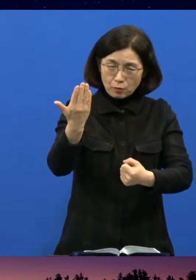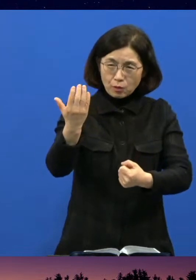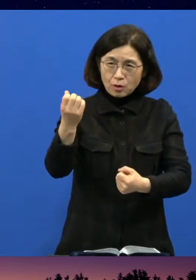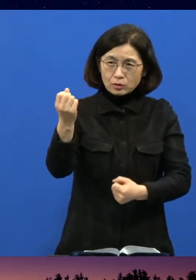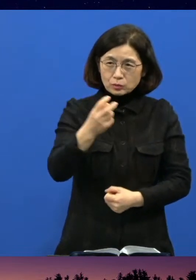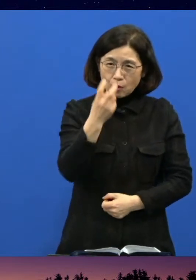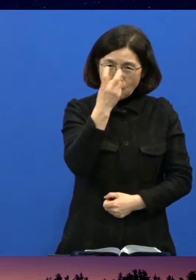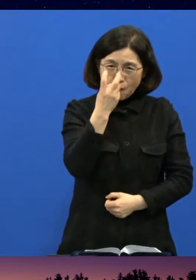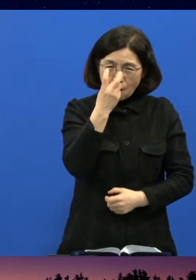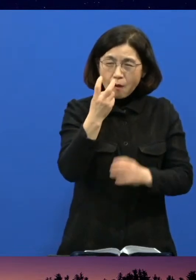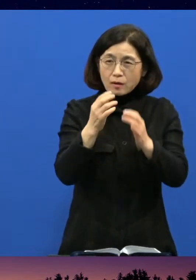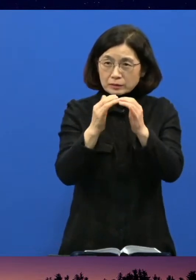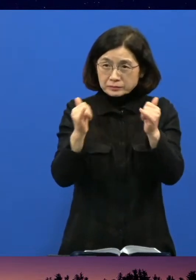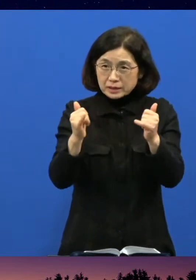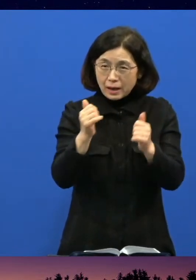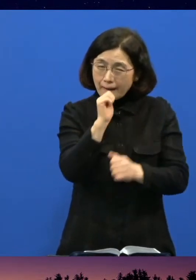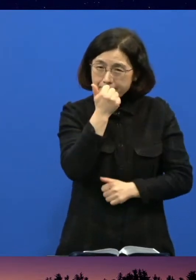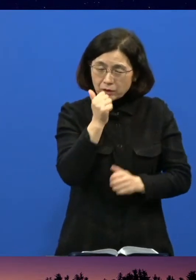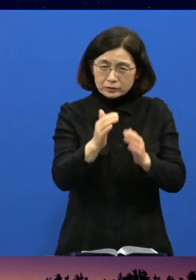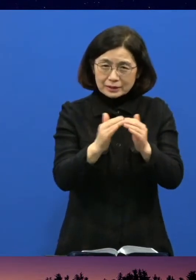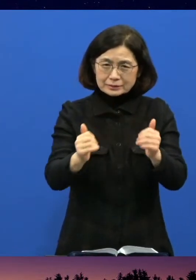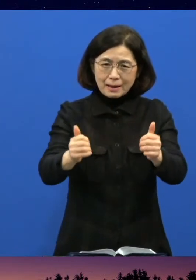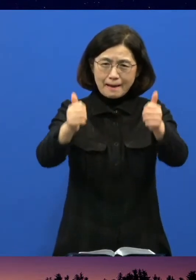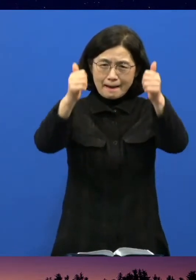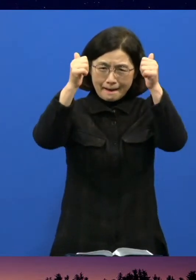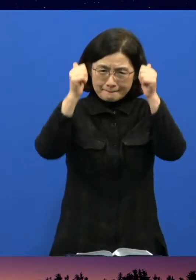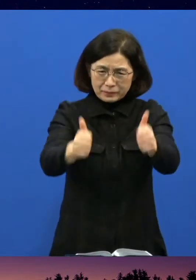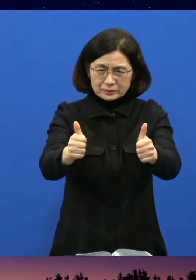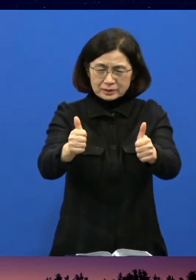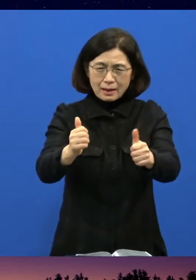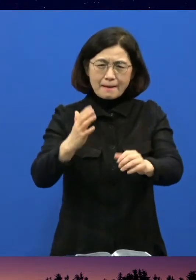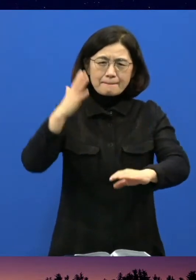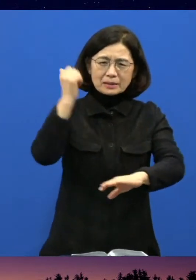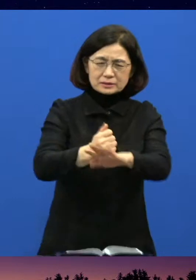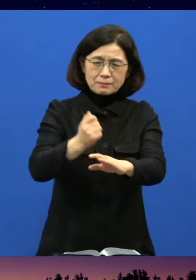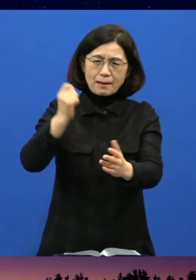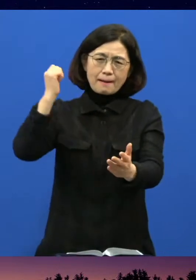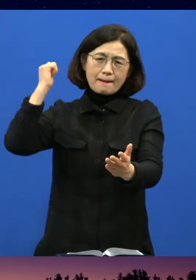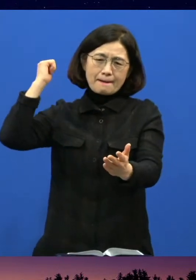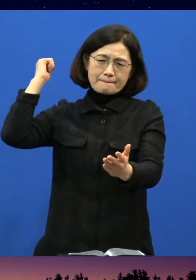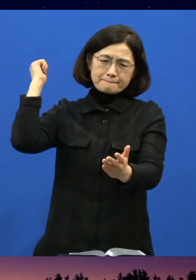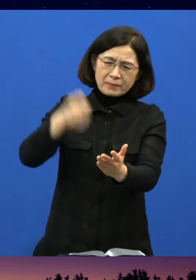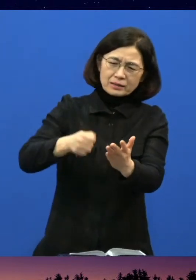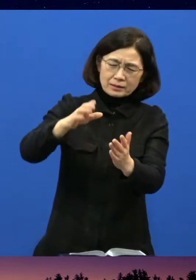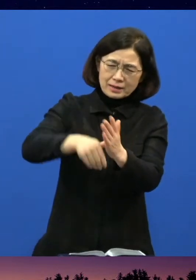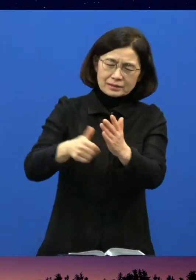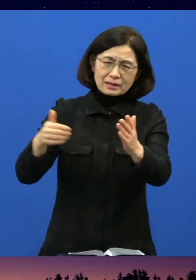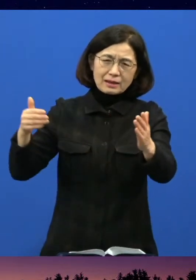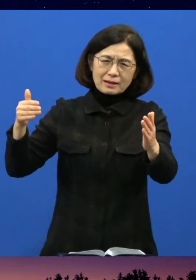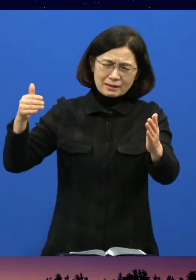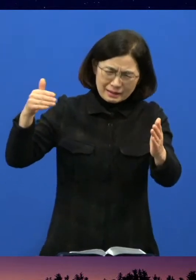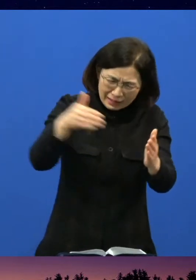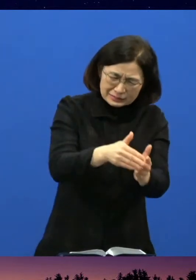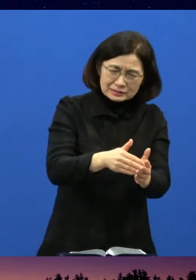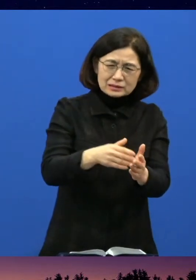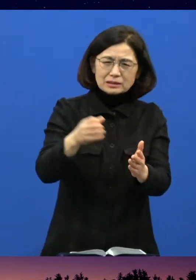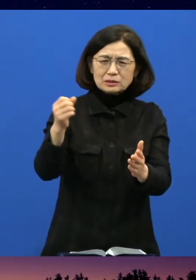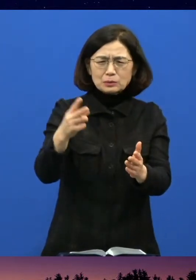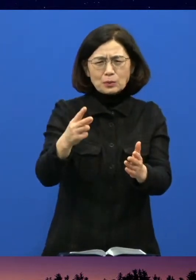검사와 또 변호사, 판사와 관계, 마지막 판정을 내려는 이 단계까지 가는데 어떤 데는 해를 넘기고 또 해를